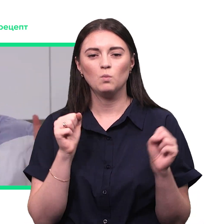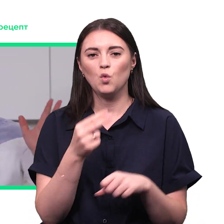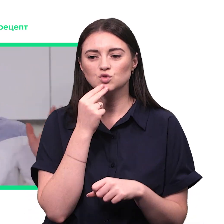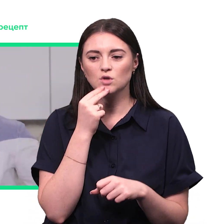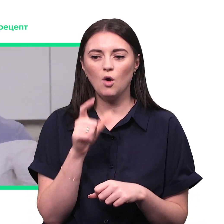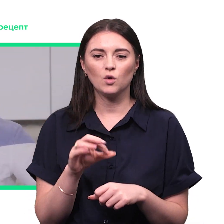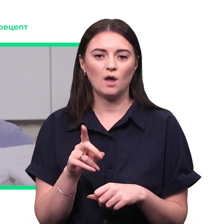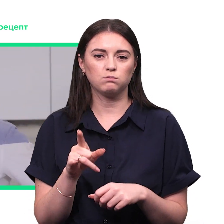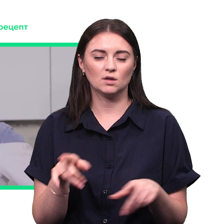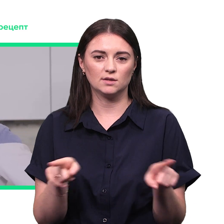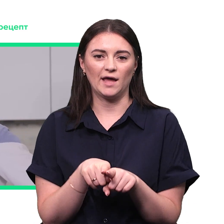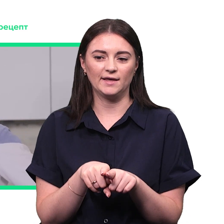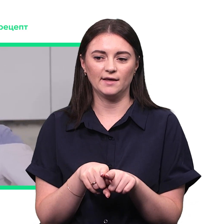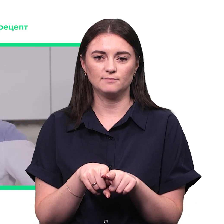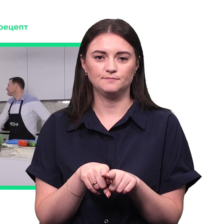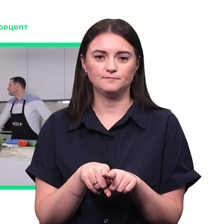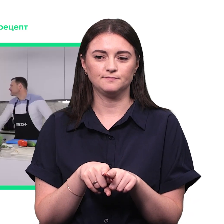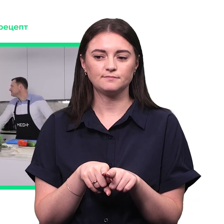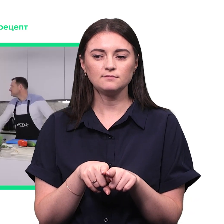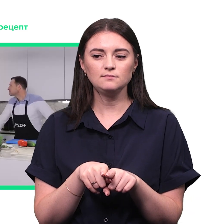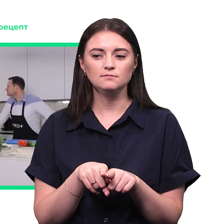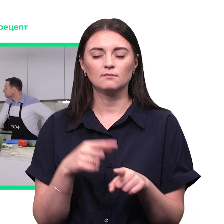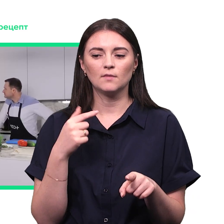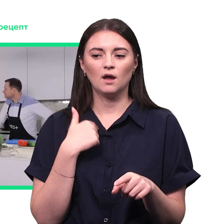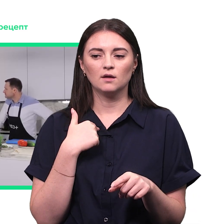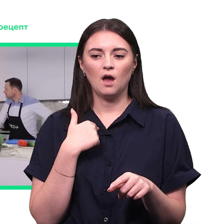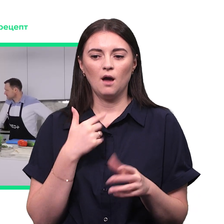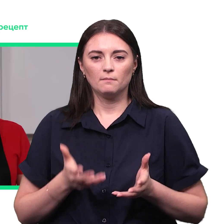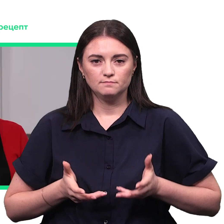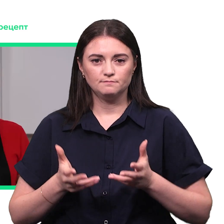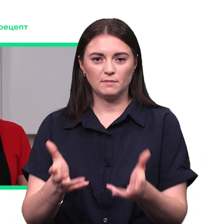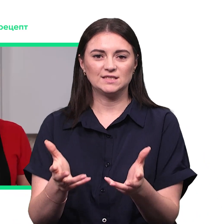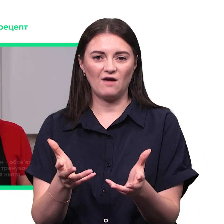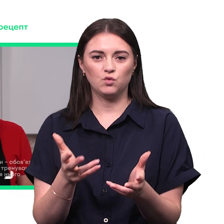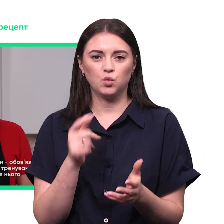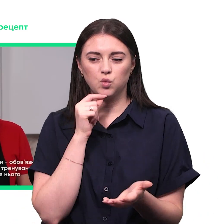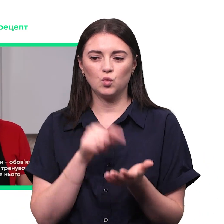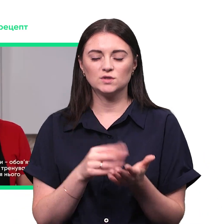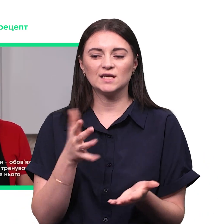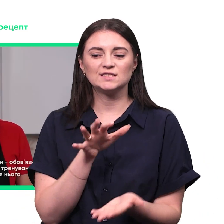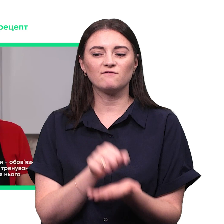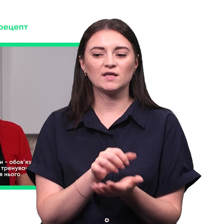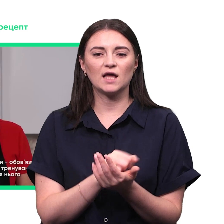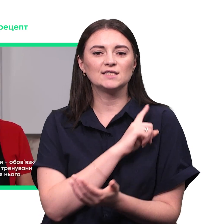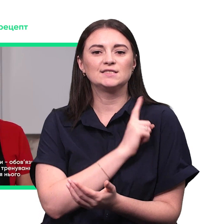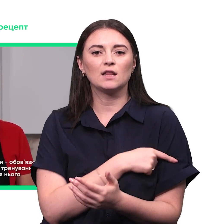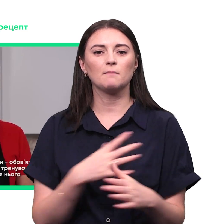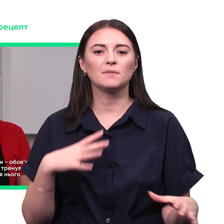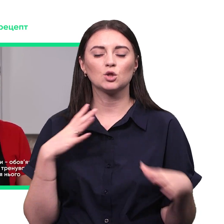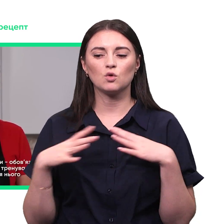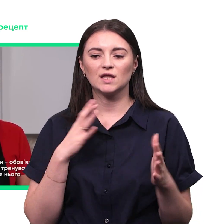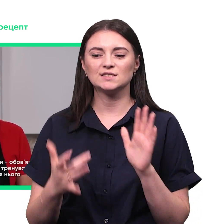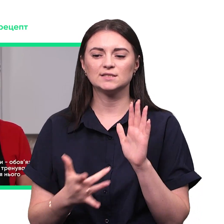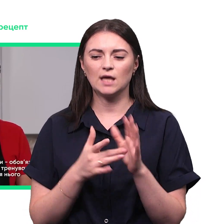бы такие детали. Так, я поставлю нашу курицу пока. Отлично. Если вы занимаетесь силовыми тренировками с